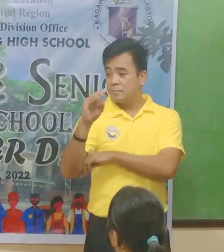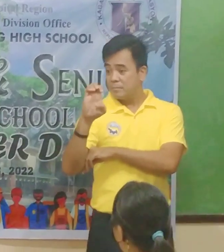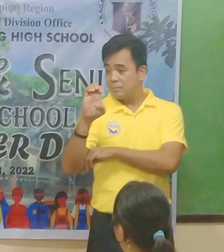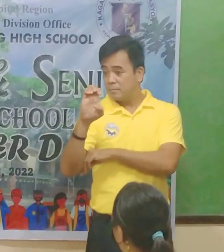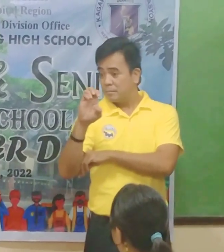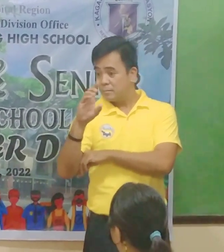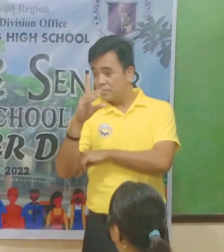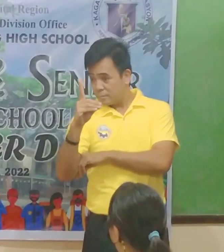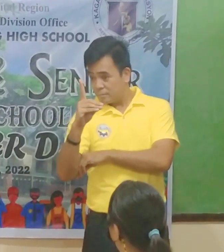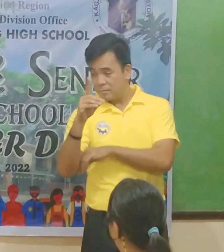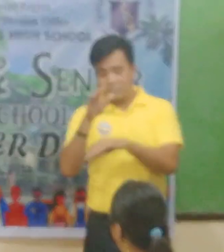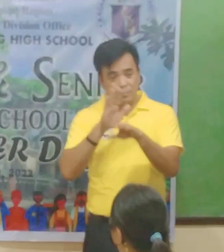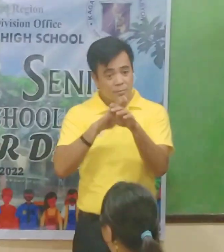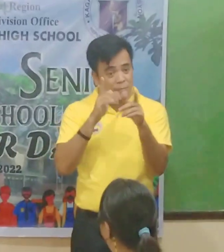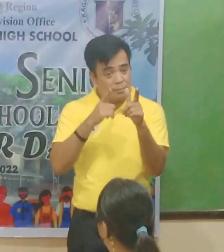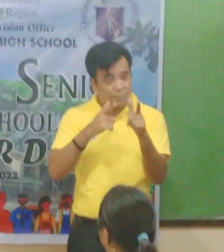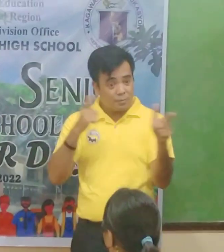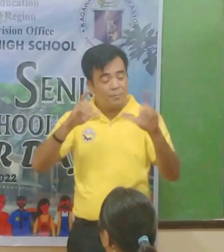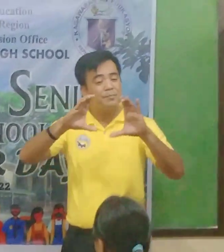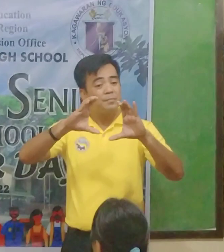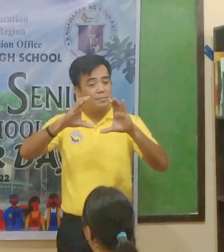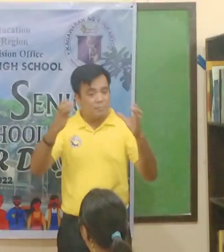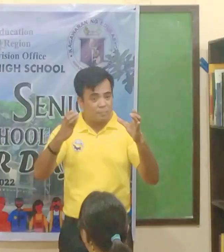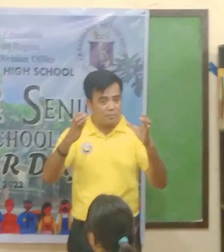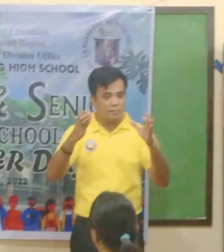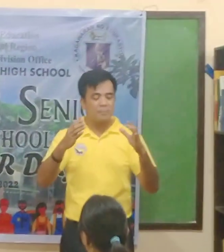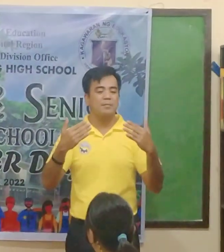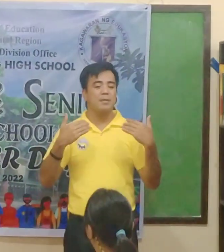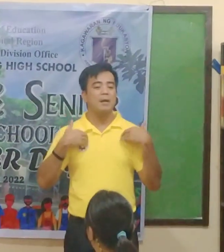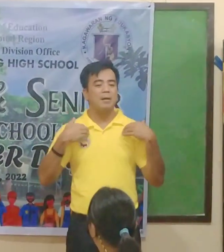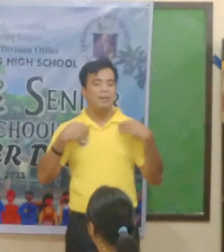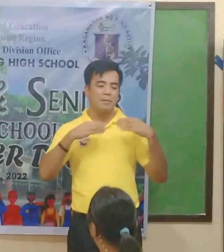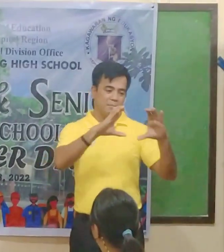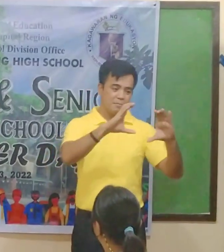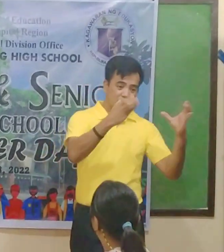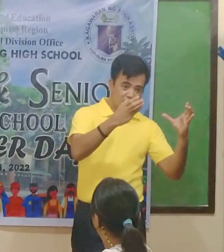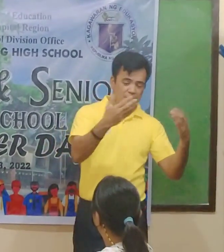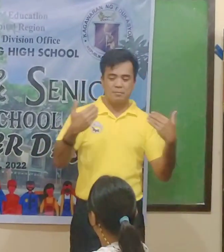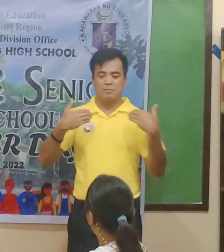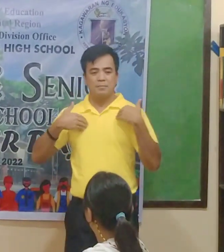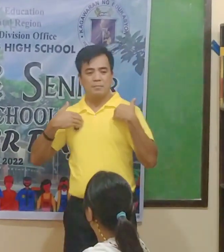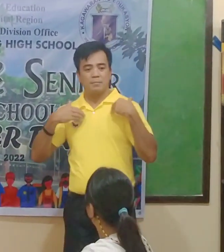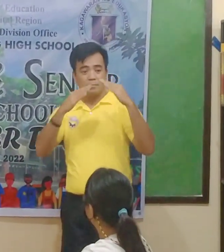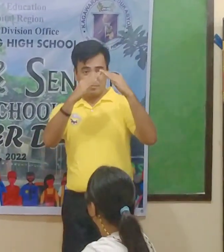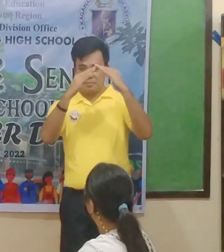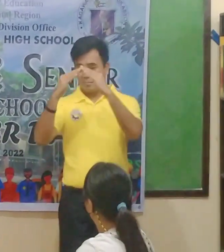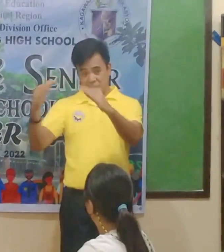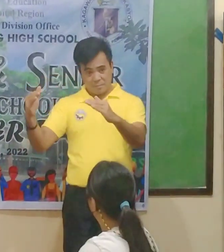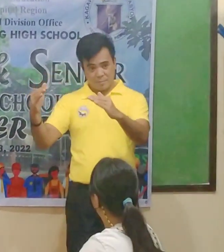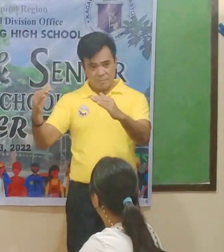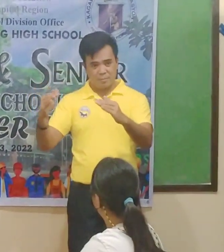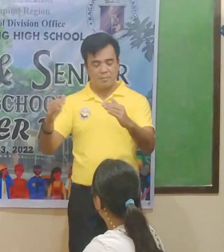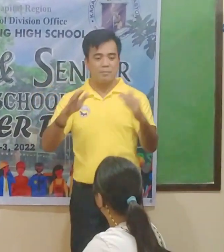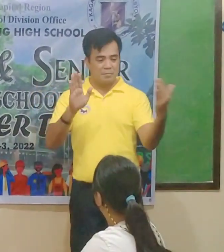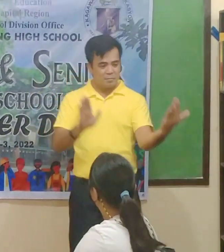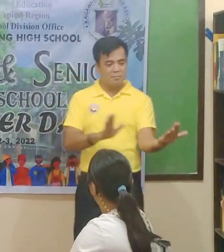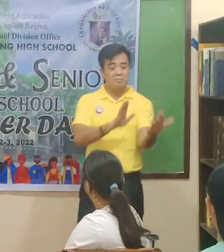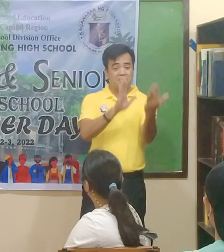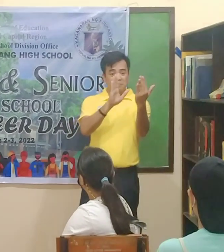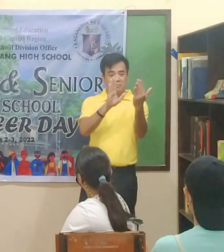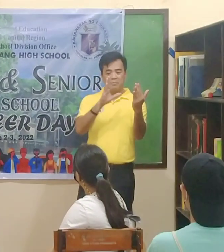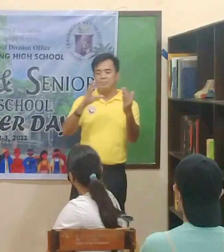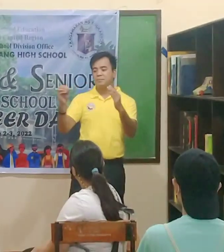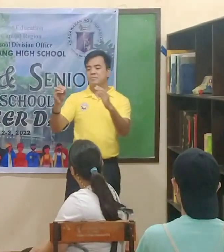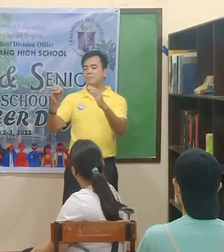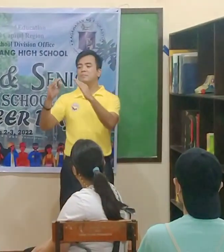makasabay, makunawaan mo nila ang kanilang mga lessons at ang kanilang mga teachers. Mas better yung face-to-face ang ating